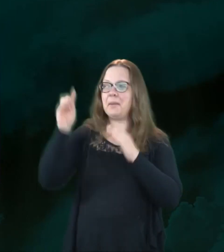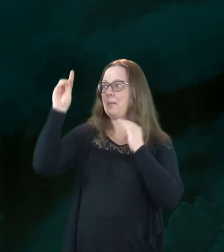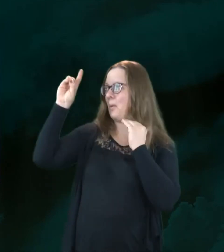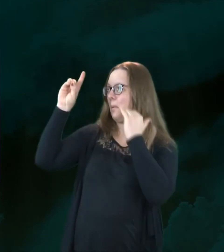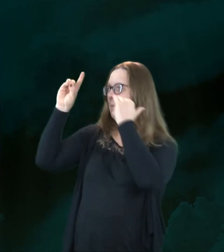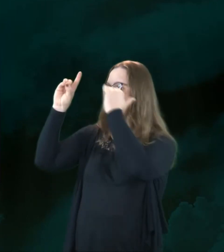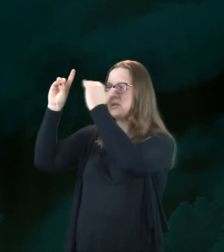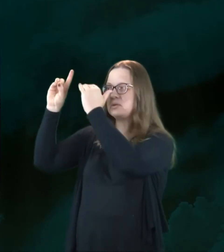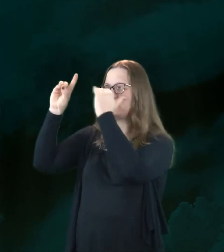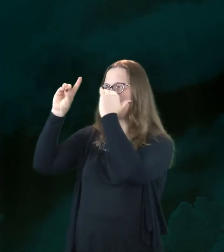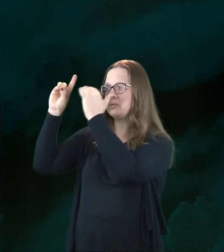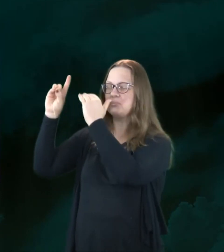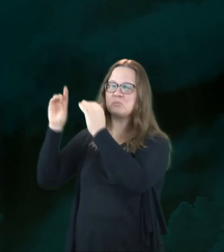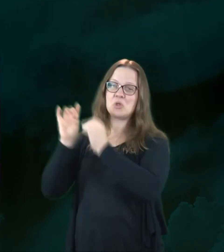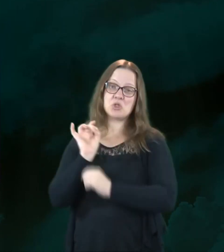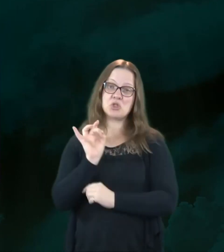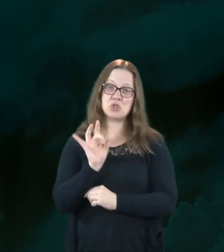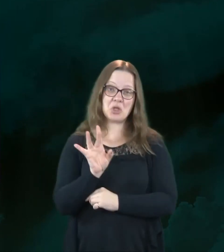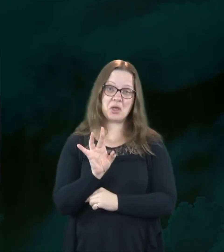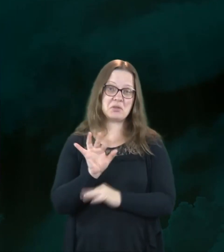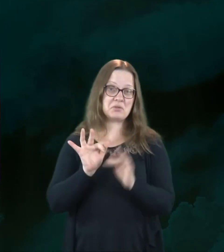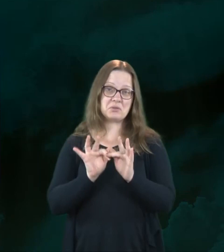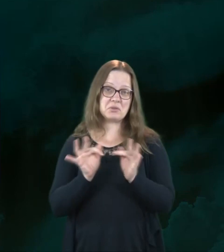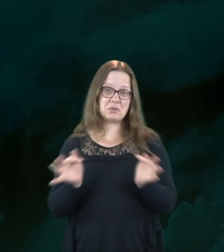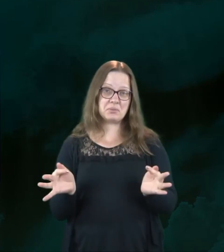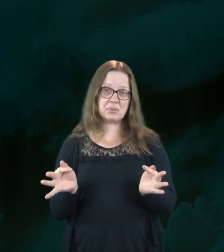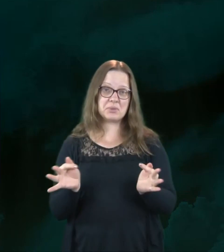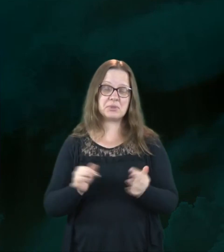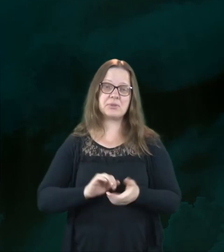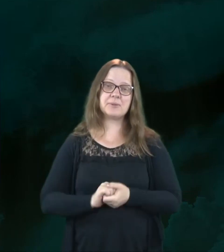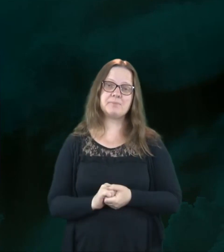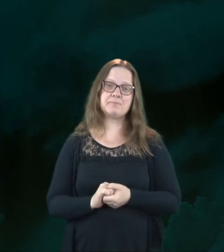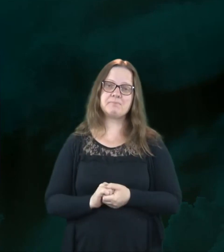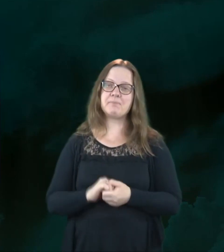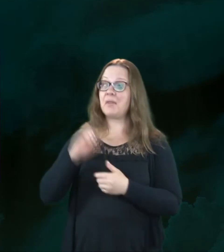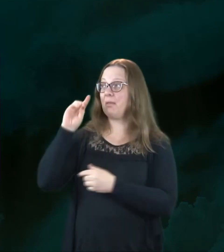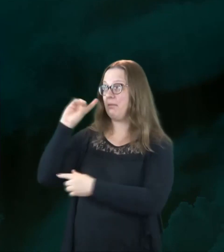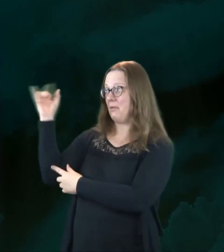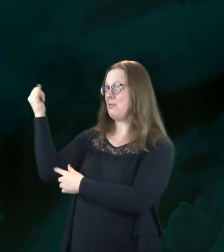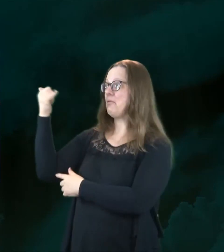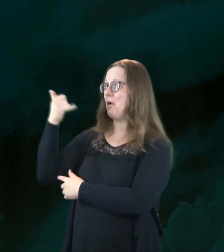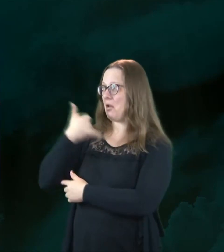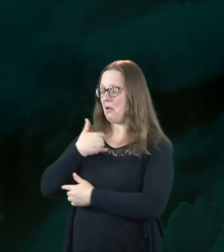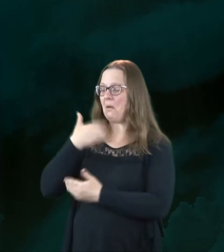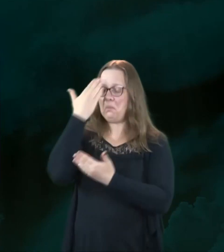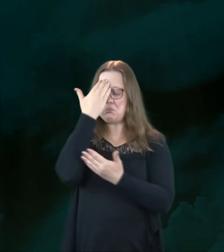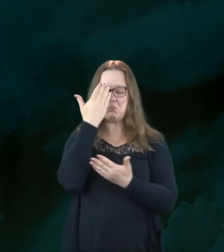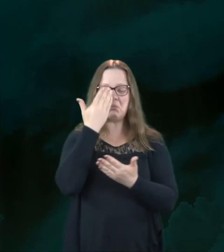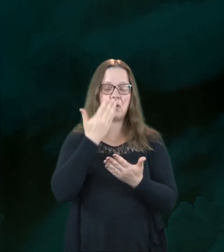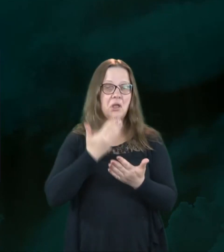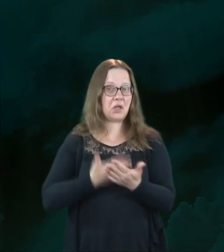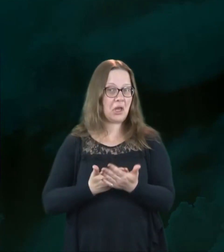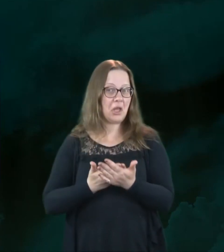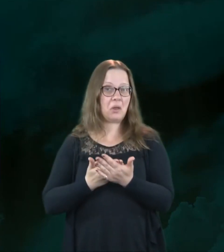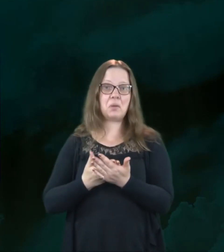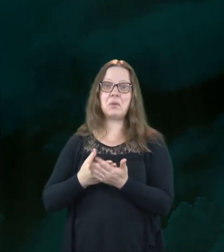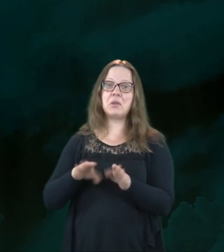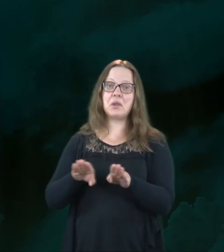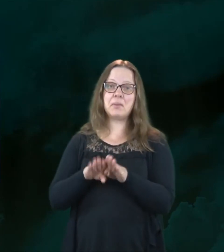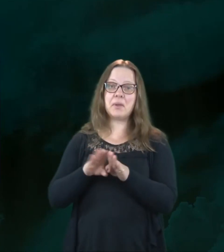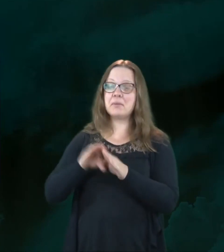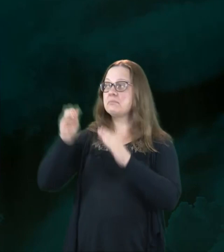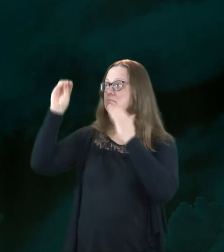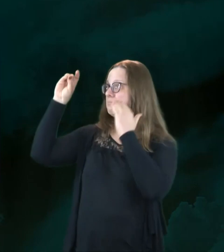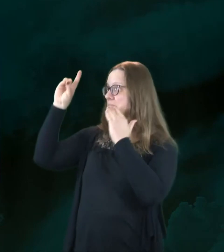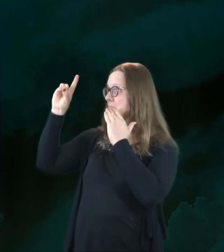palavras. O homem no jardim do Éden era simples, Deus falou, ele creu, ele cria, e obedecia, fazia de